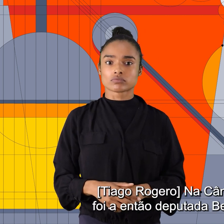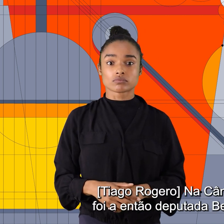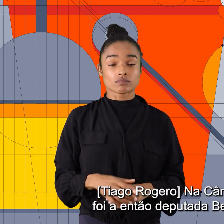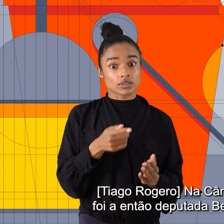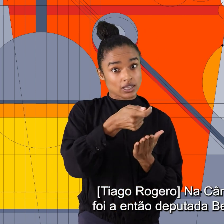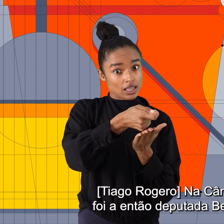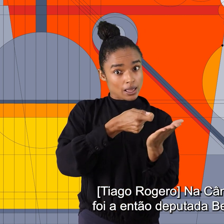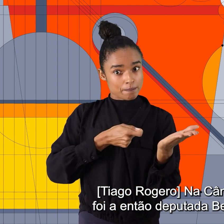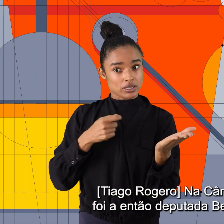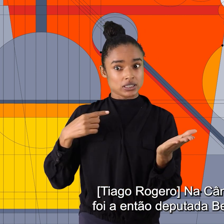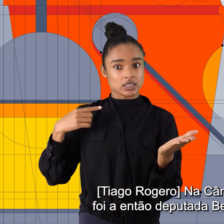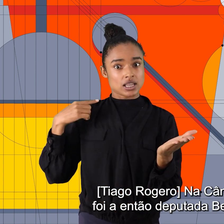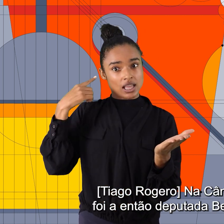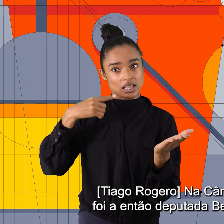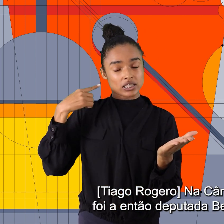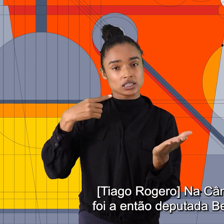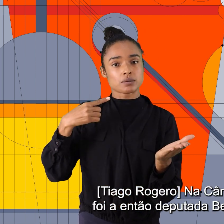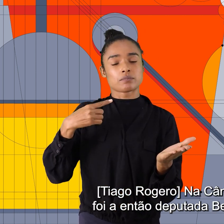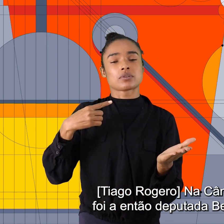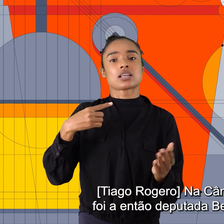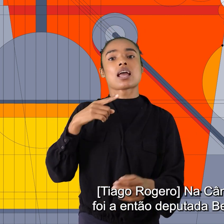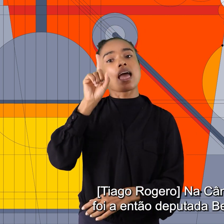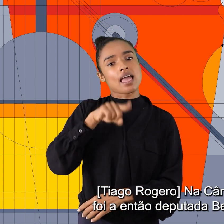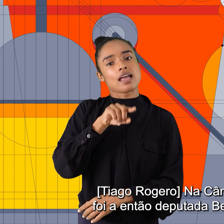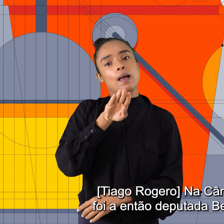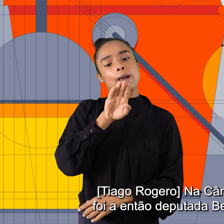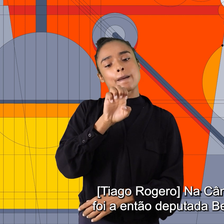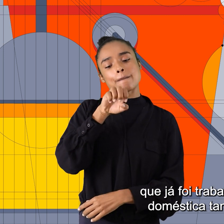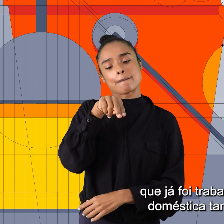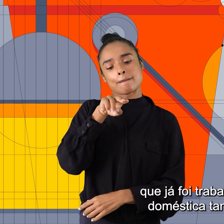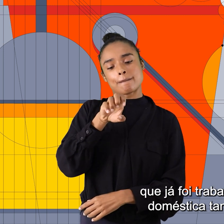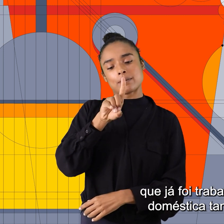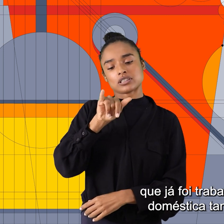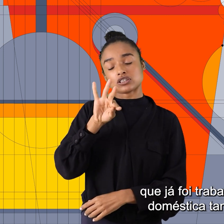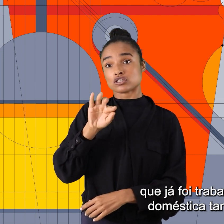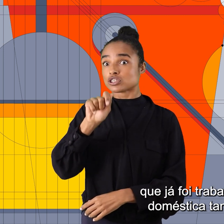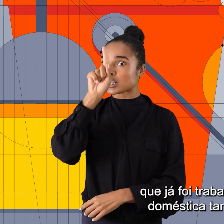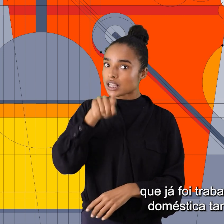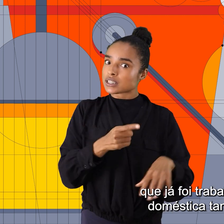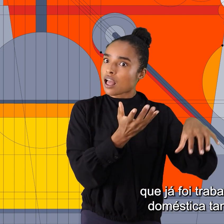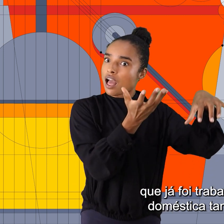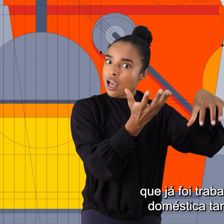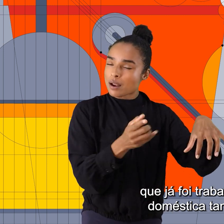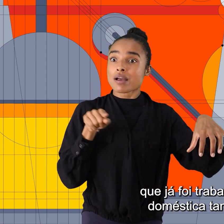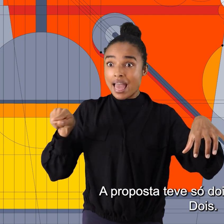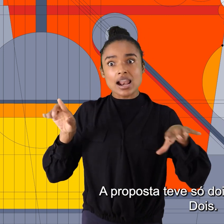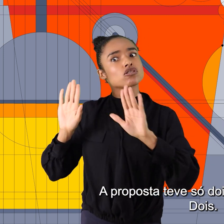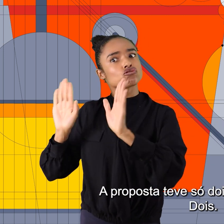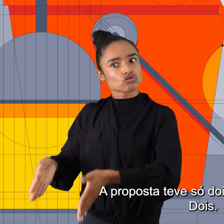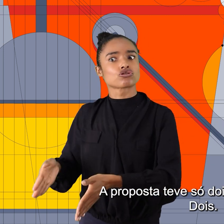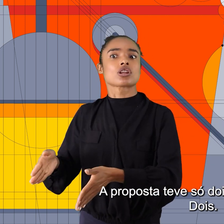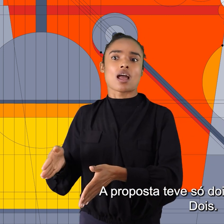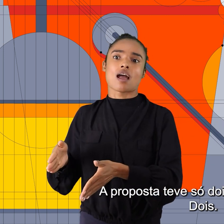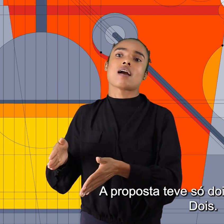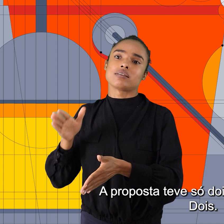Na Câmara, a relatora foi a então deputada Benedita da Silva, que já foi trabalhadora doméstica também. A